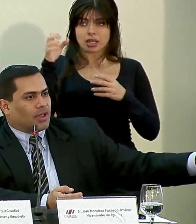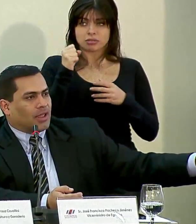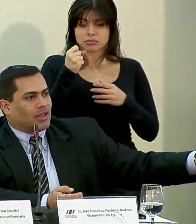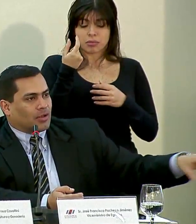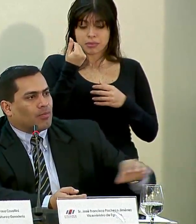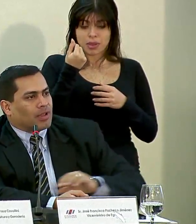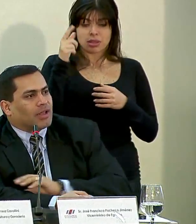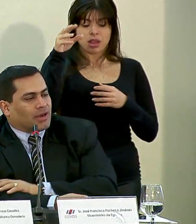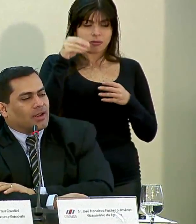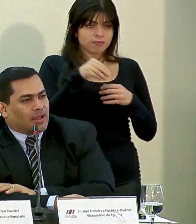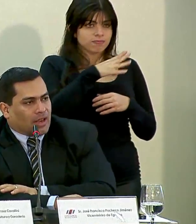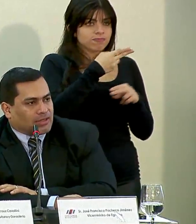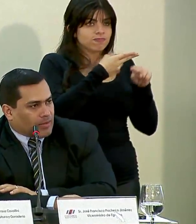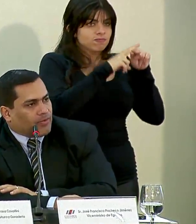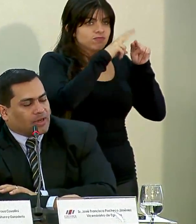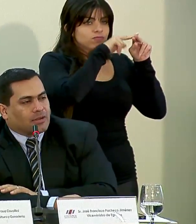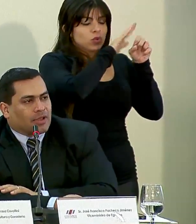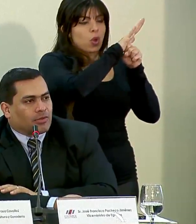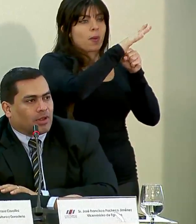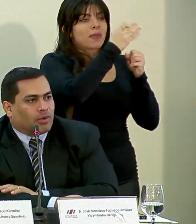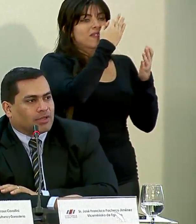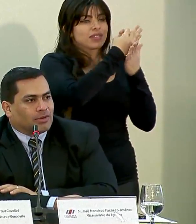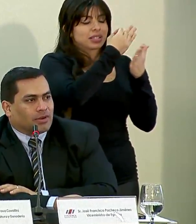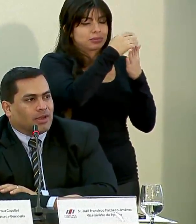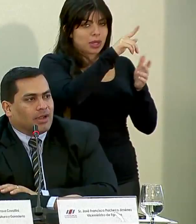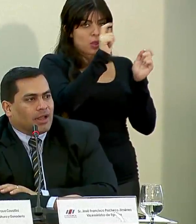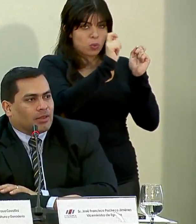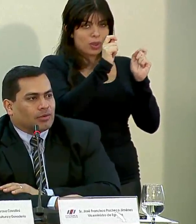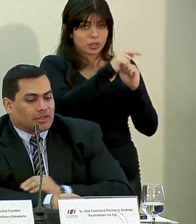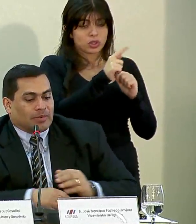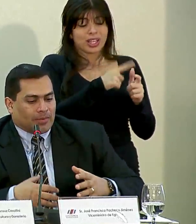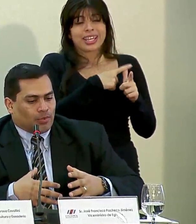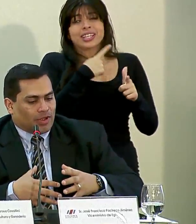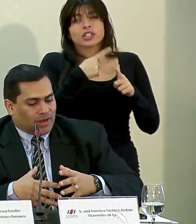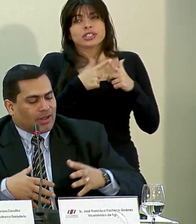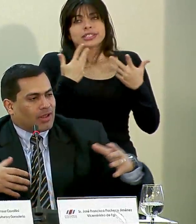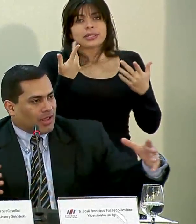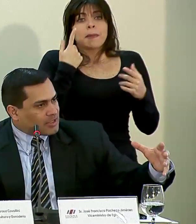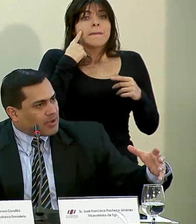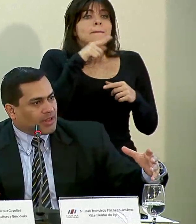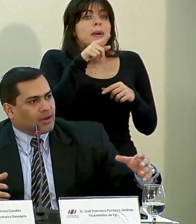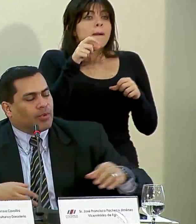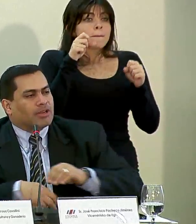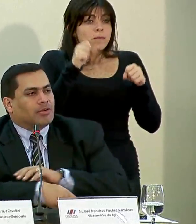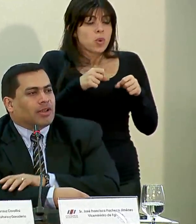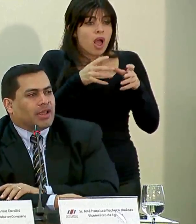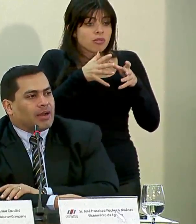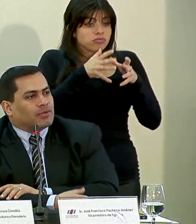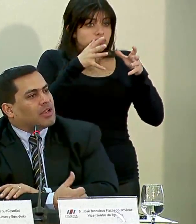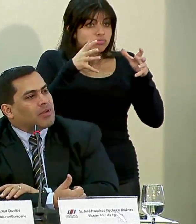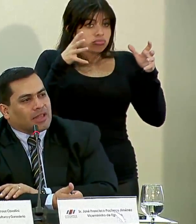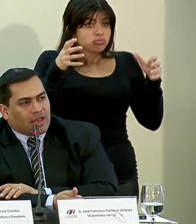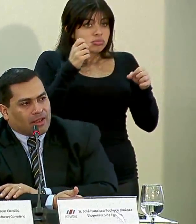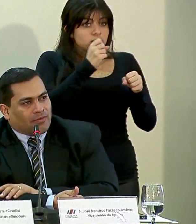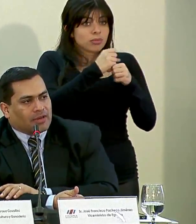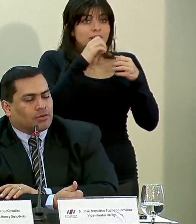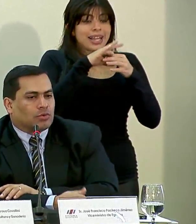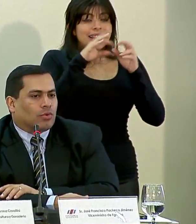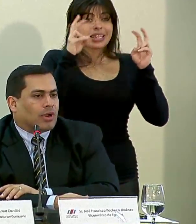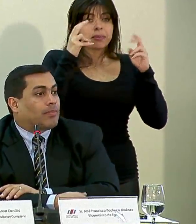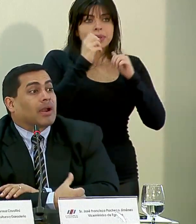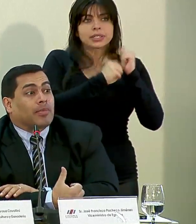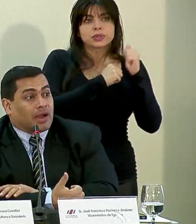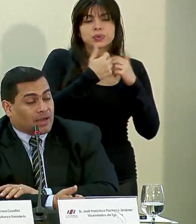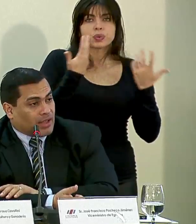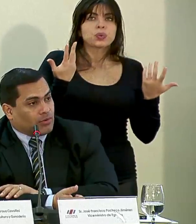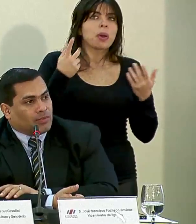tomarlo y completar el esquema de financiamiento en educación. Entonces, para poder expandir operaciones, digamos, en materia de